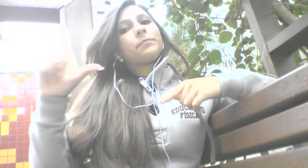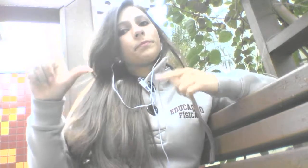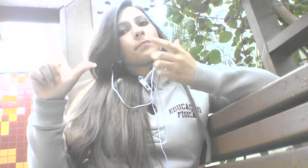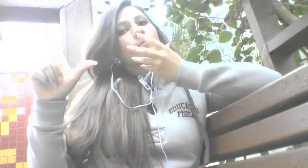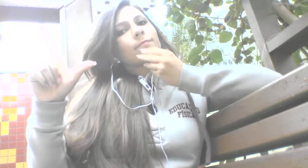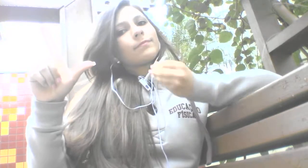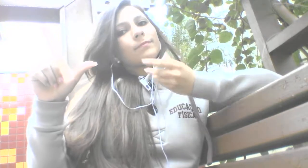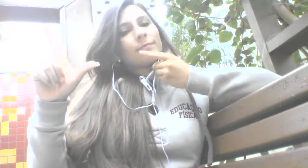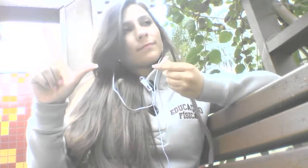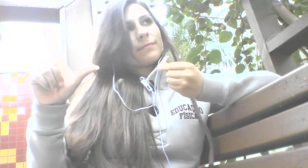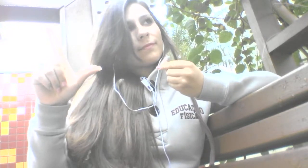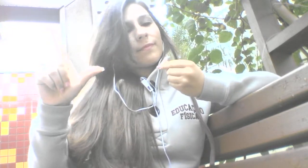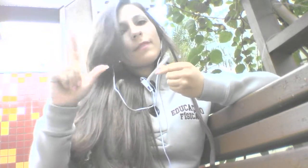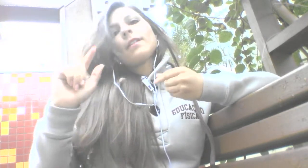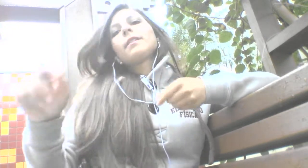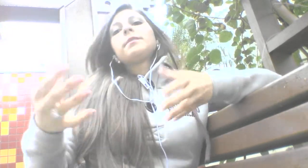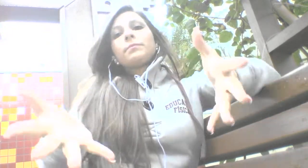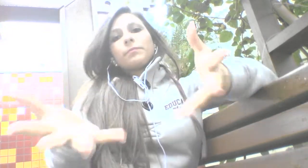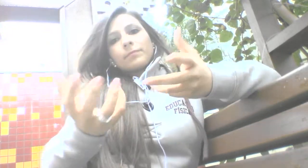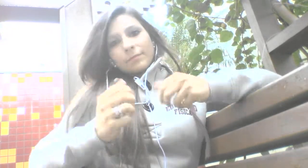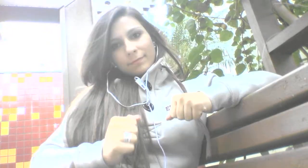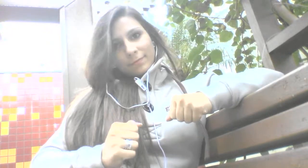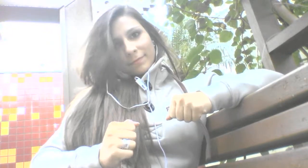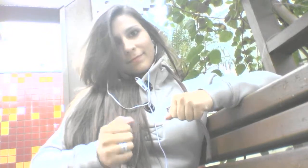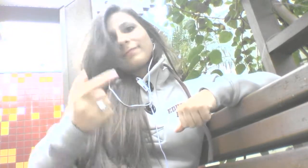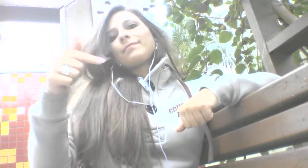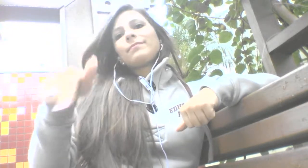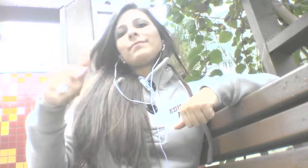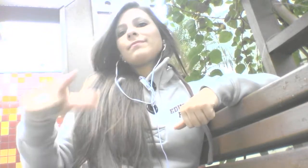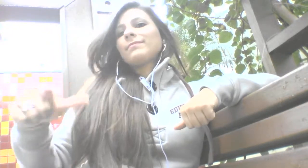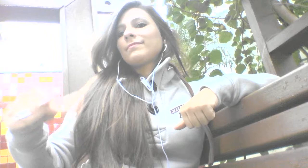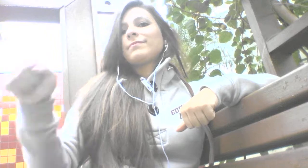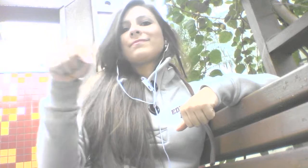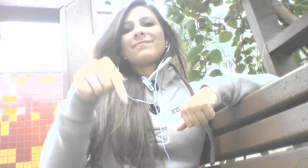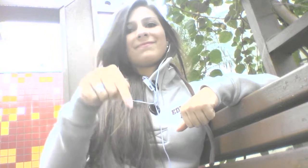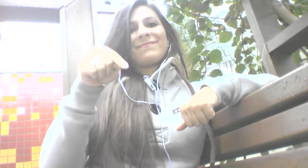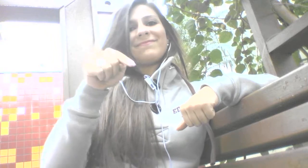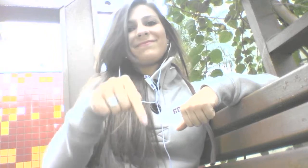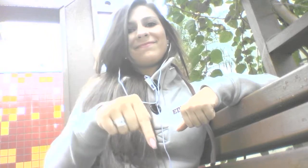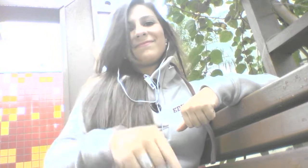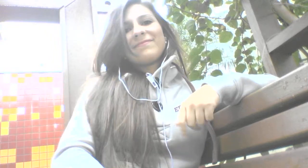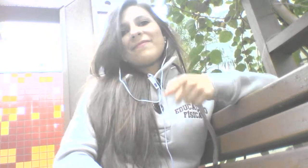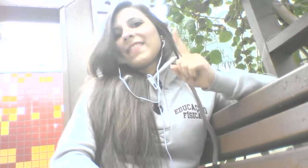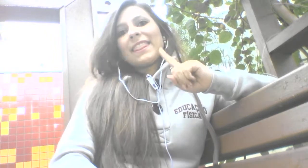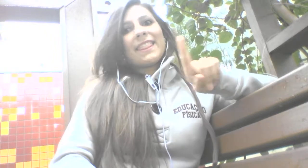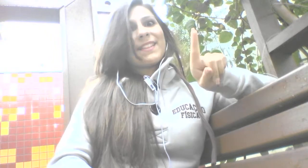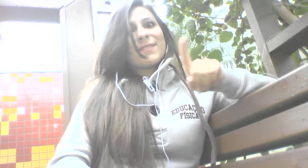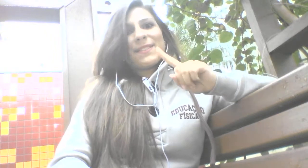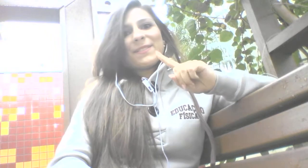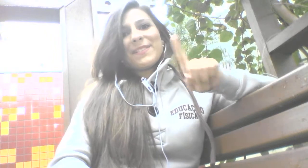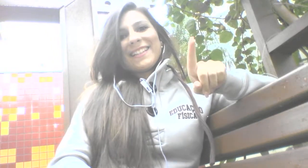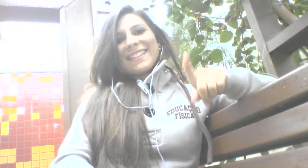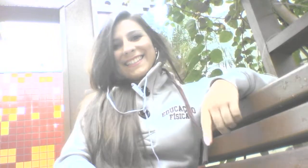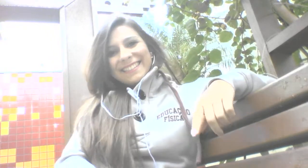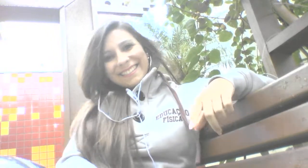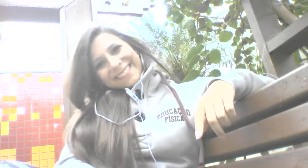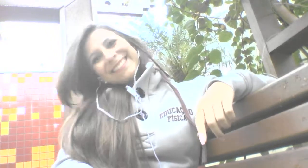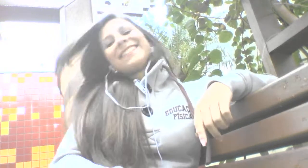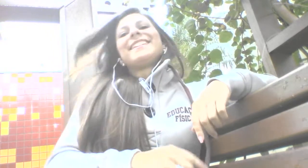pensando em outro alguém, mas se ele te merecesse, não estaria aqui. Não, não, não. Ou